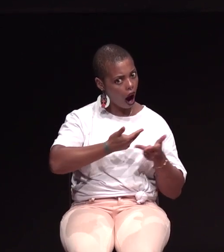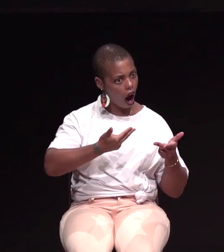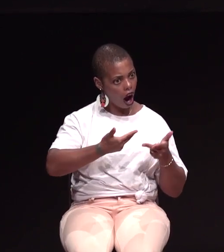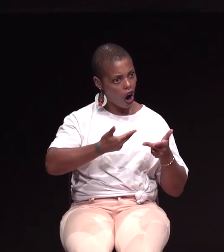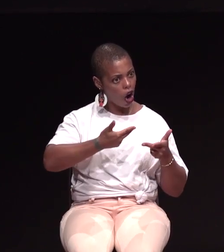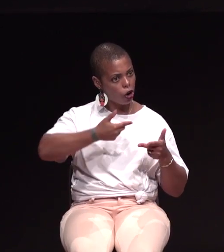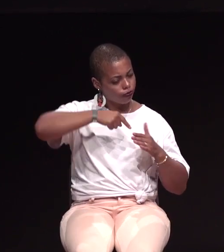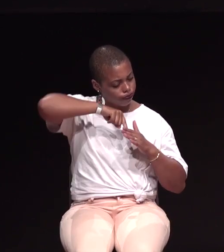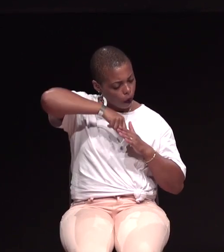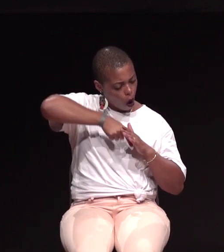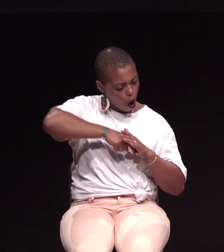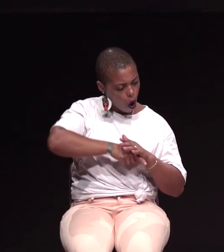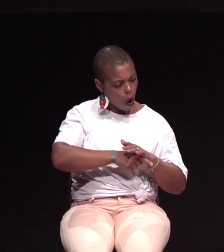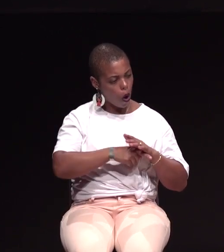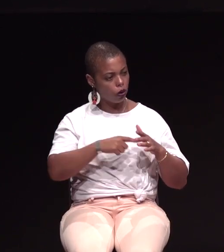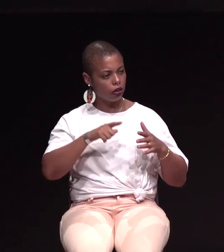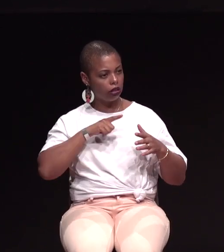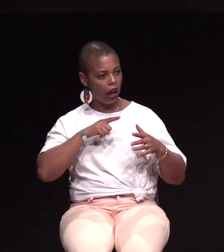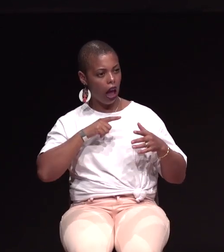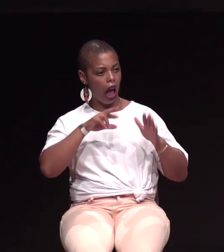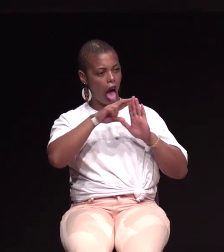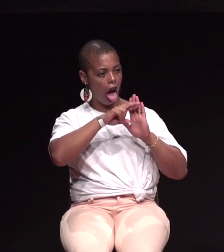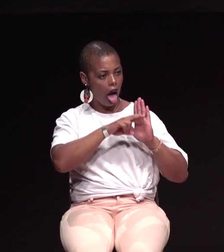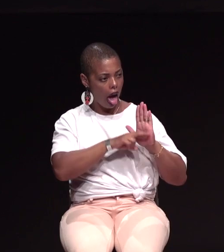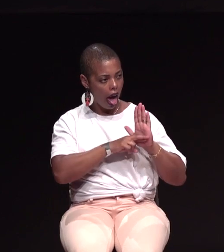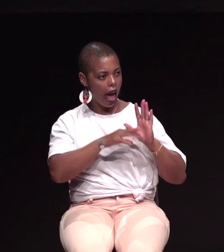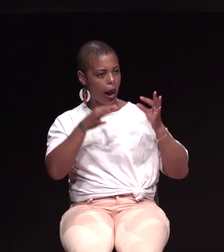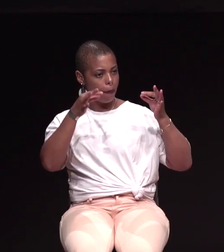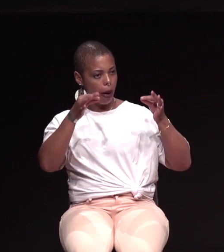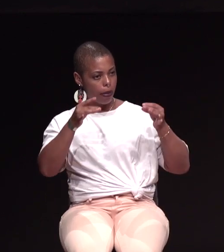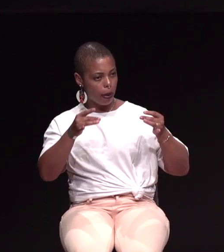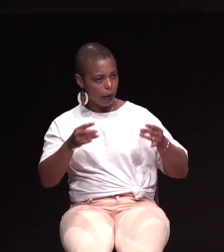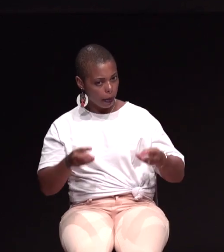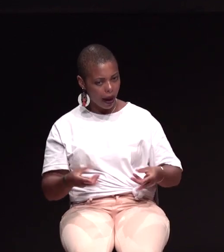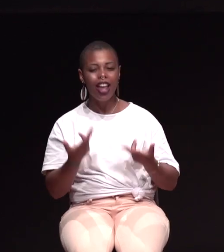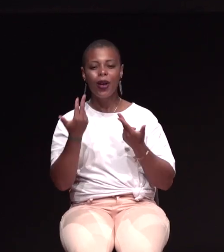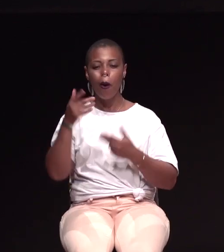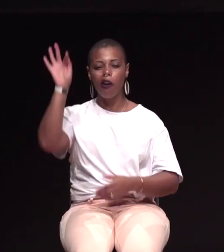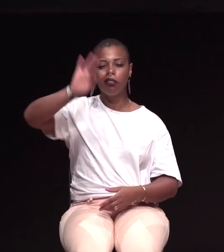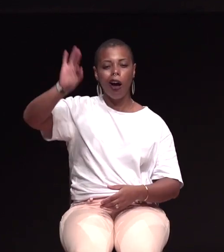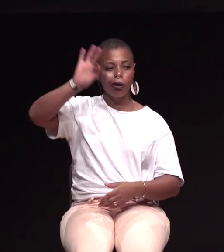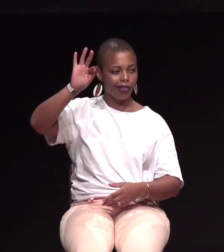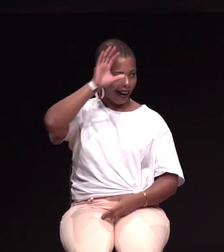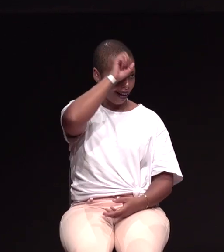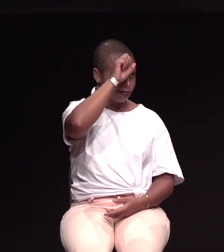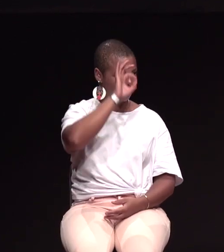estruturada, com um método, né? Mais daquele jeito que a gente aprende na universidade e tal.